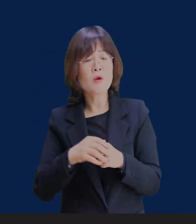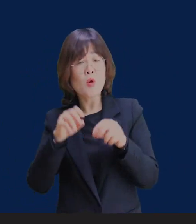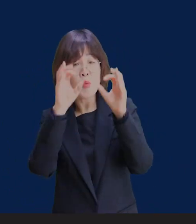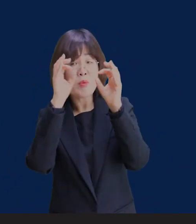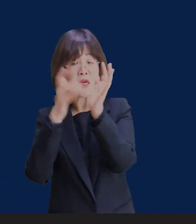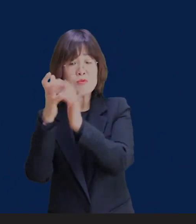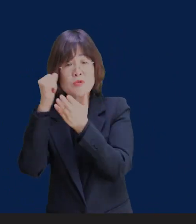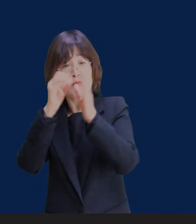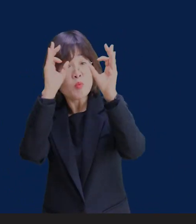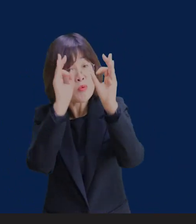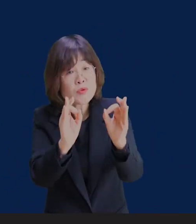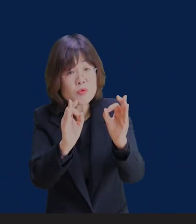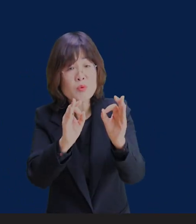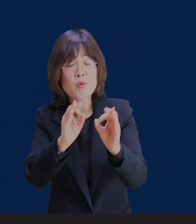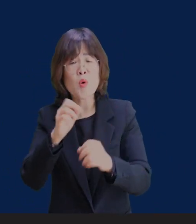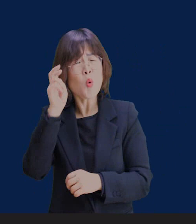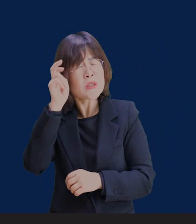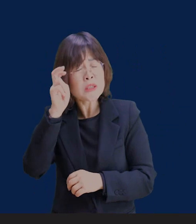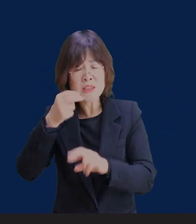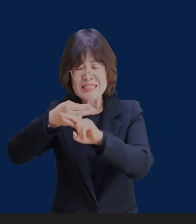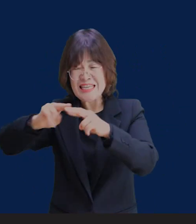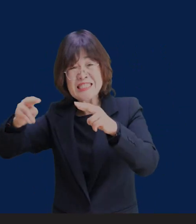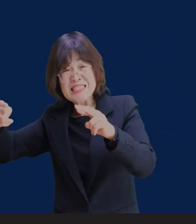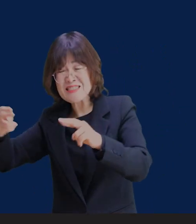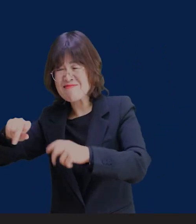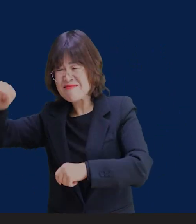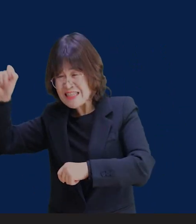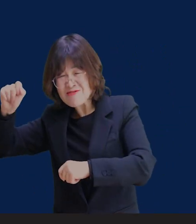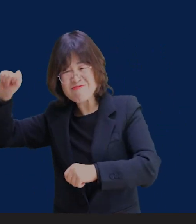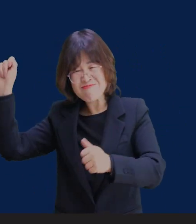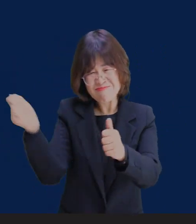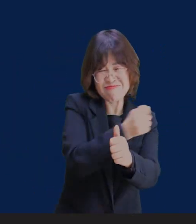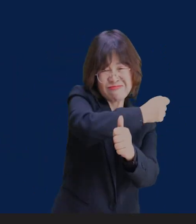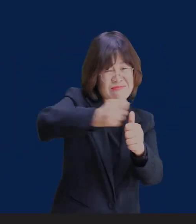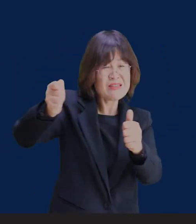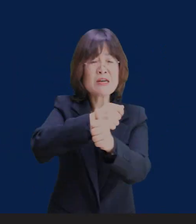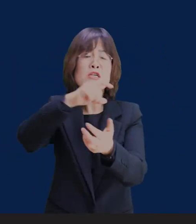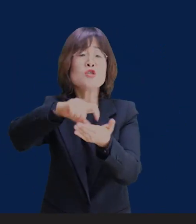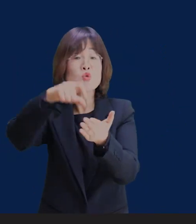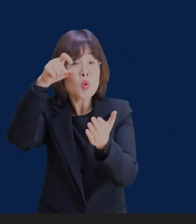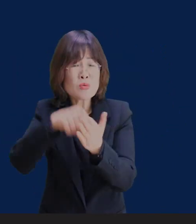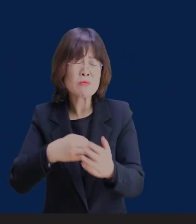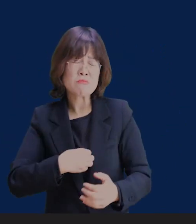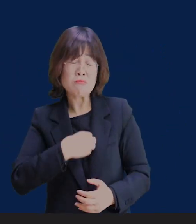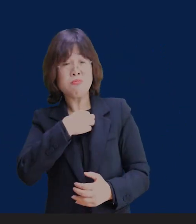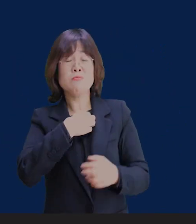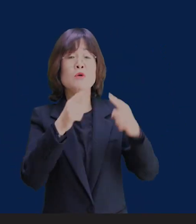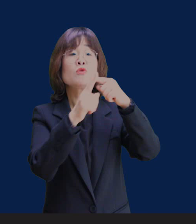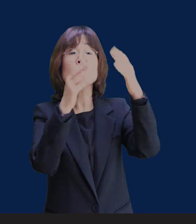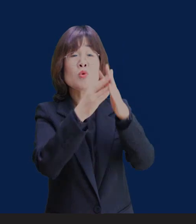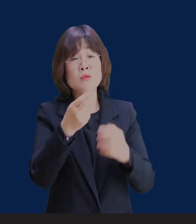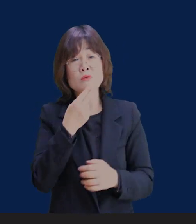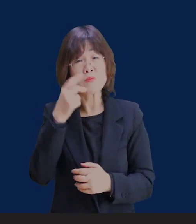거룩하신 그 예수님의 눈에 보실 때에 채찍을 들고 둘러엎으실 그런 분노함이 이 땅의 교회